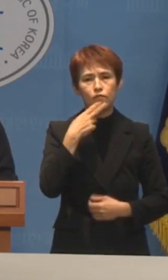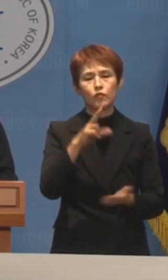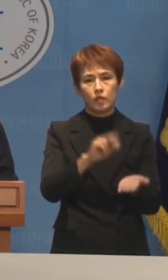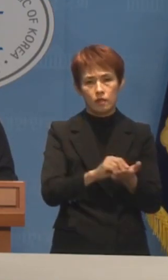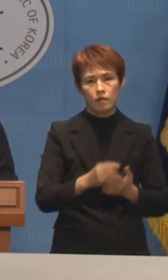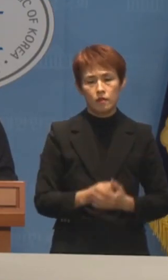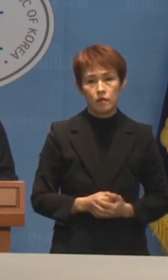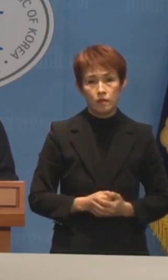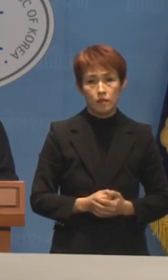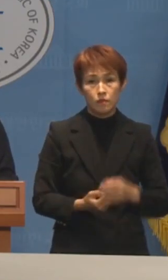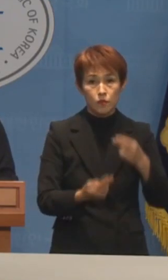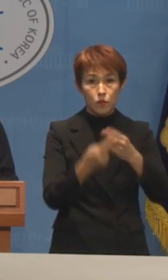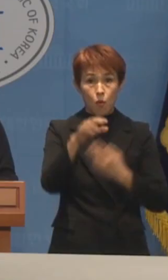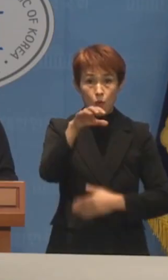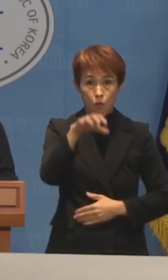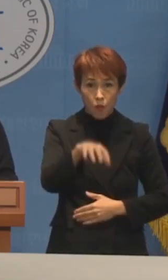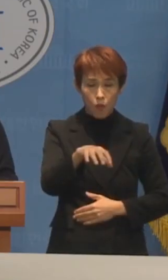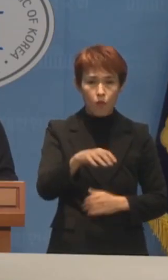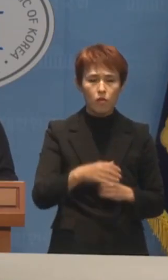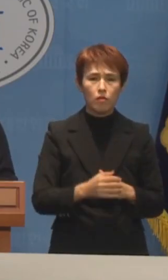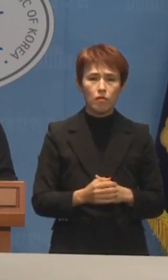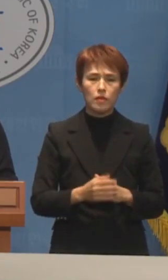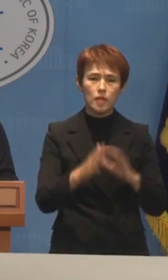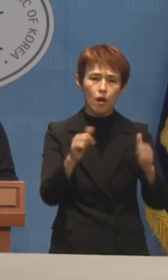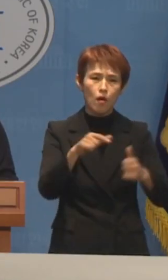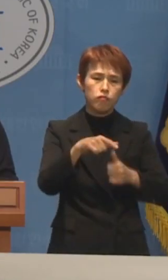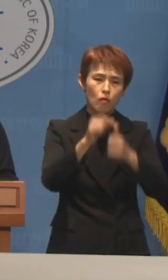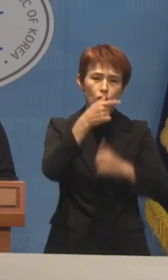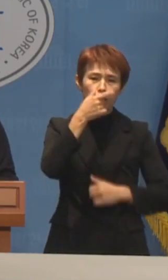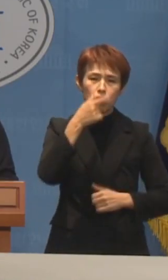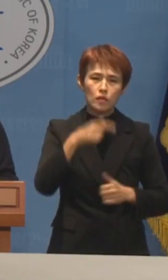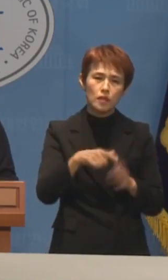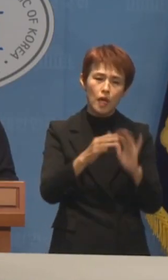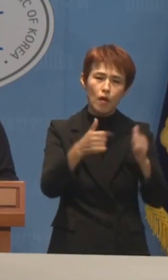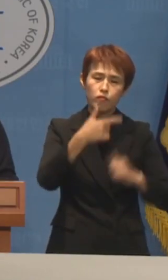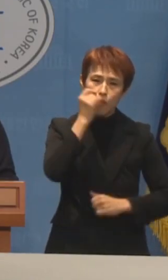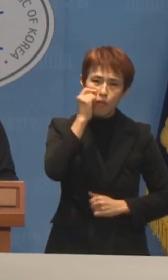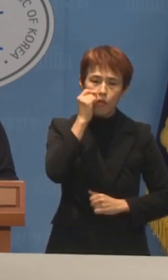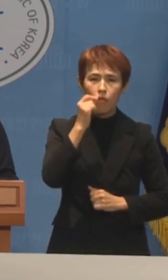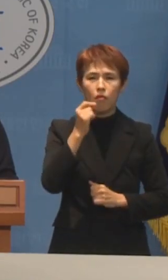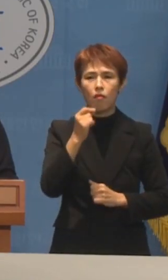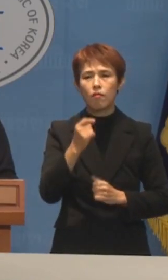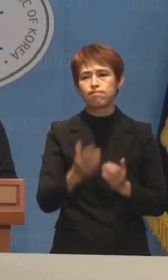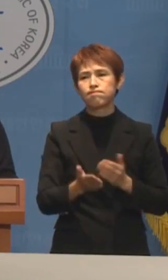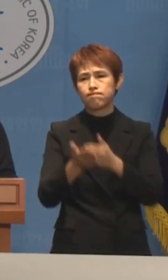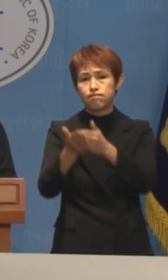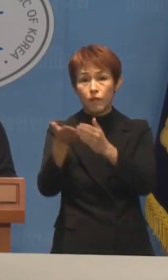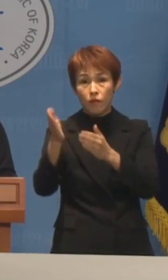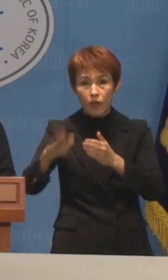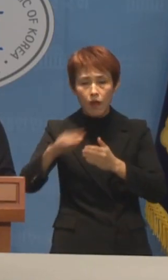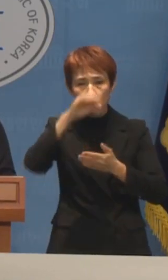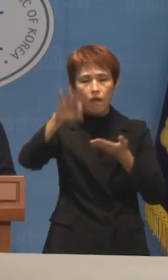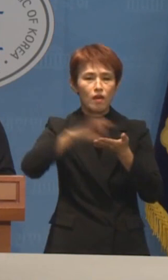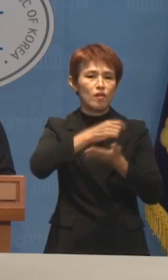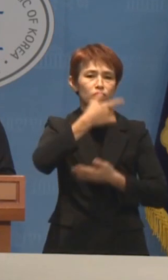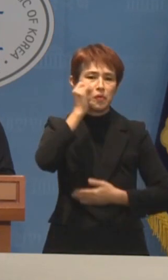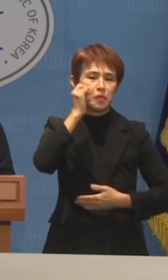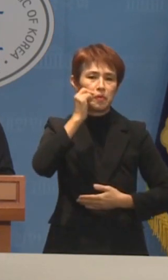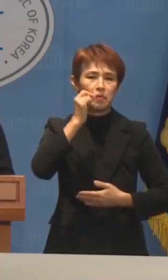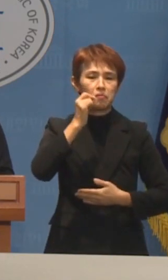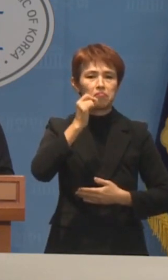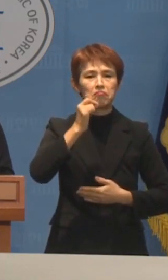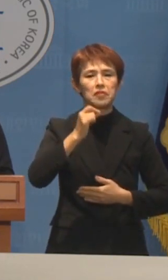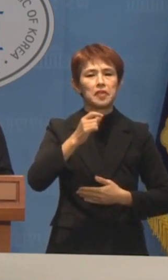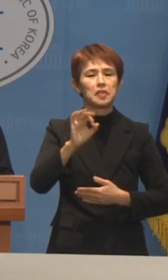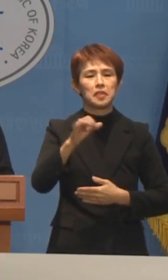위한 인력 충원 요구도 있었음에도 예산이 없다는 이유로 인력 충원을 하지 않는 사무실 책상 위